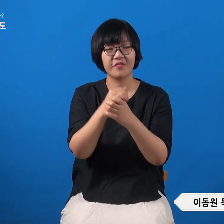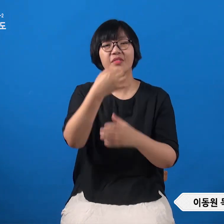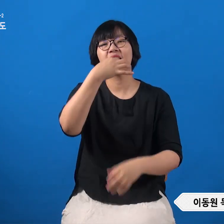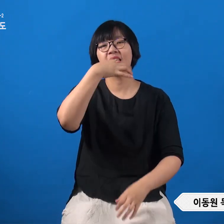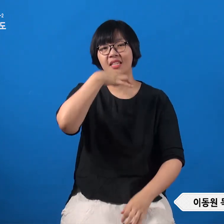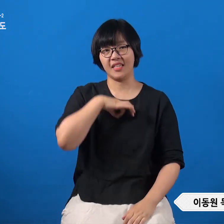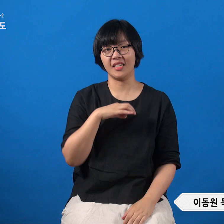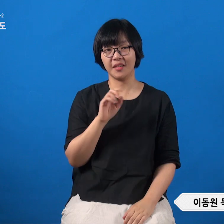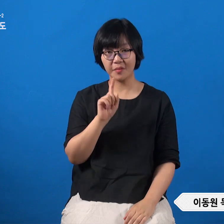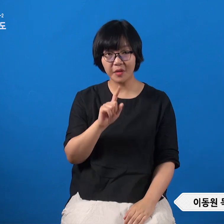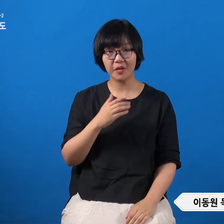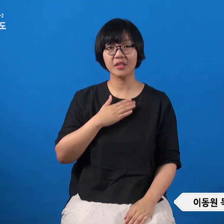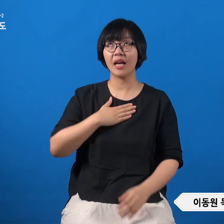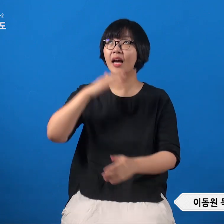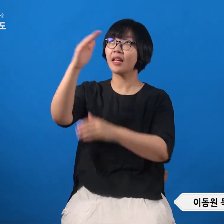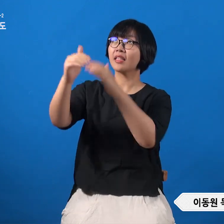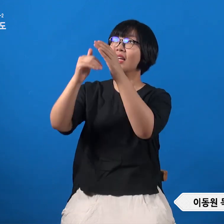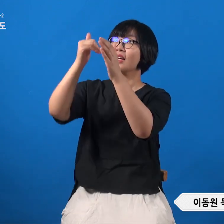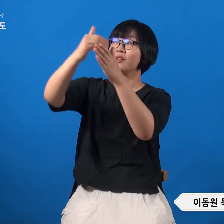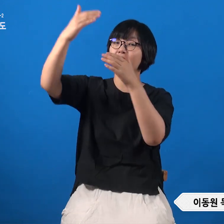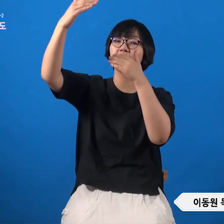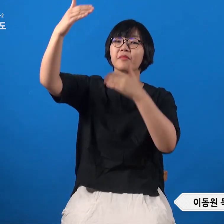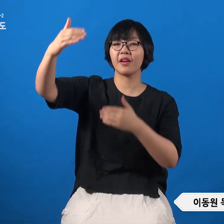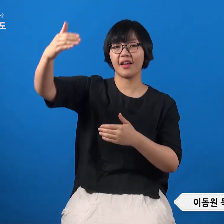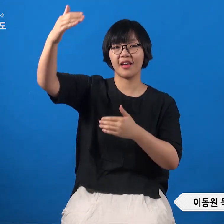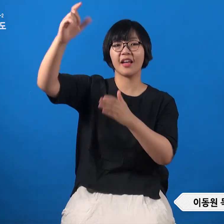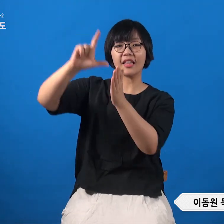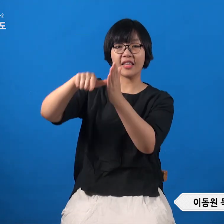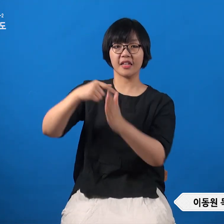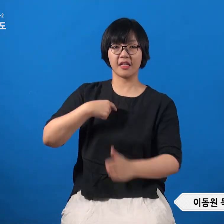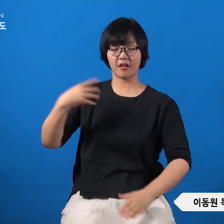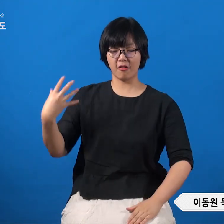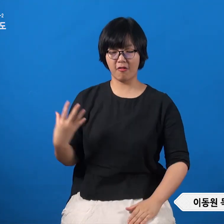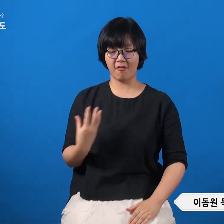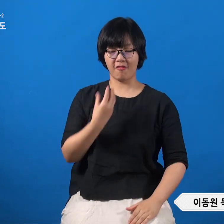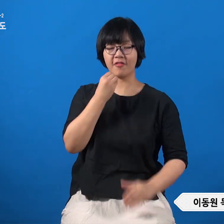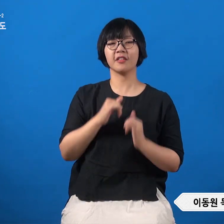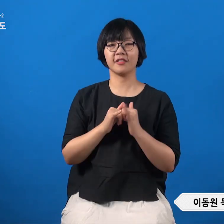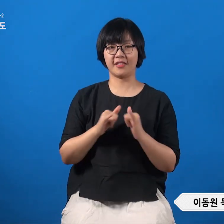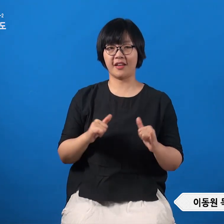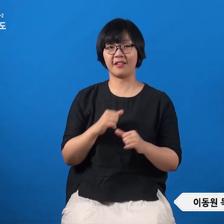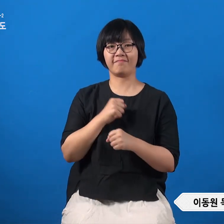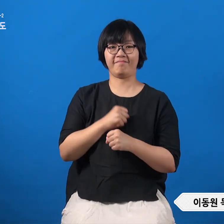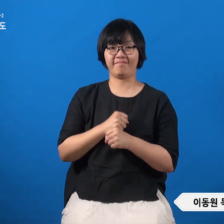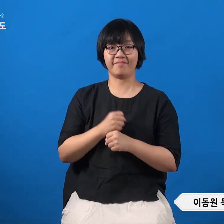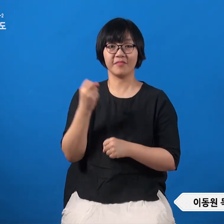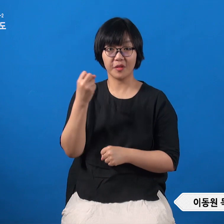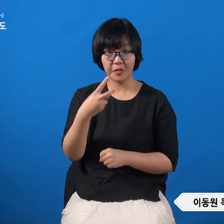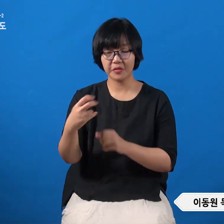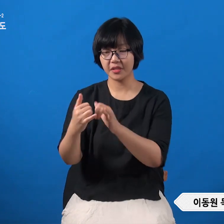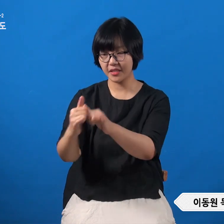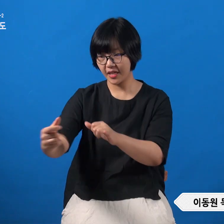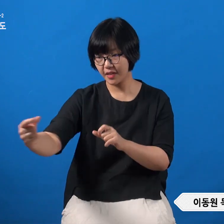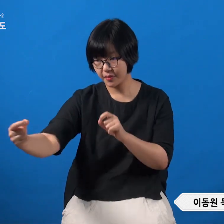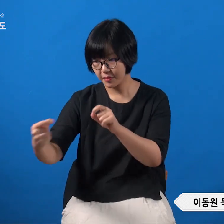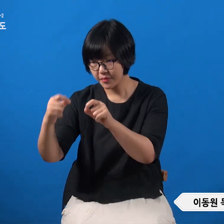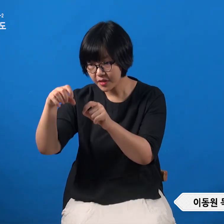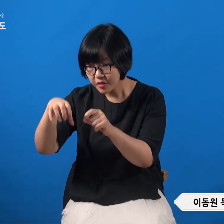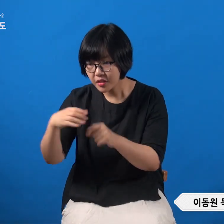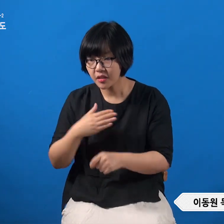우리로 하나님을 향해서는 무슨 사람? 경건한 사람이 되게 하고 또 사람을